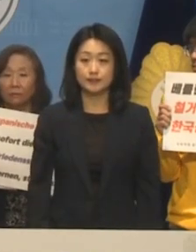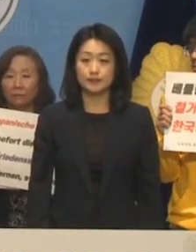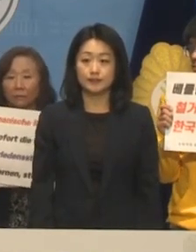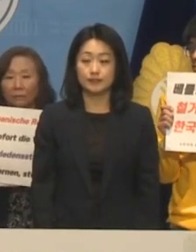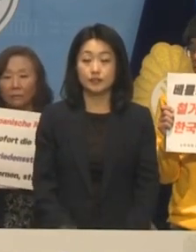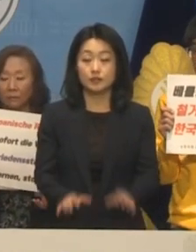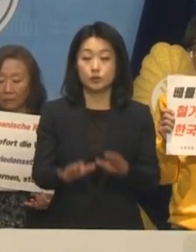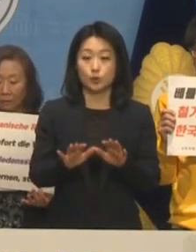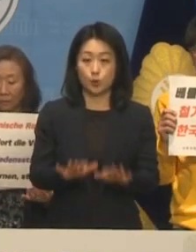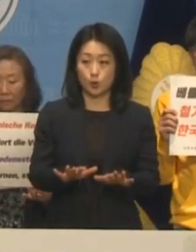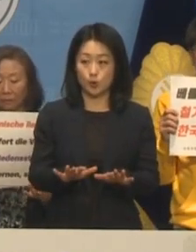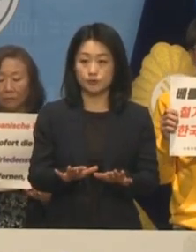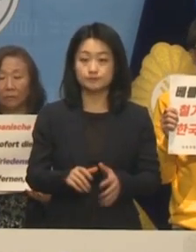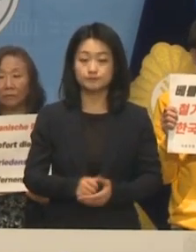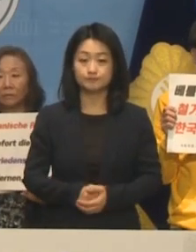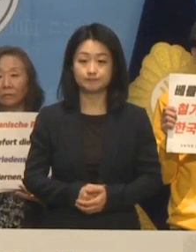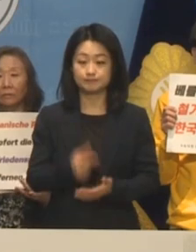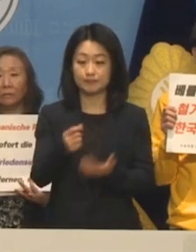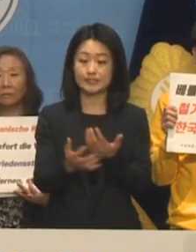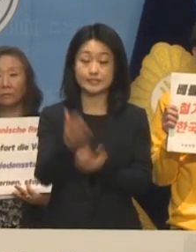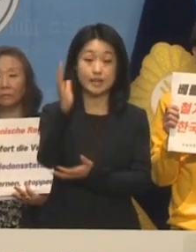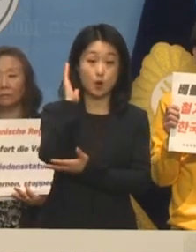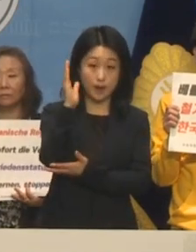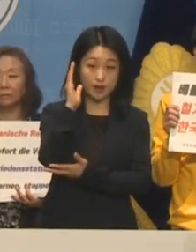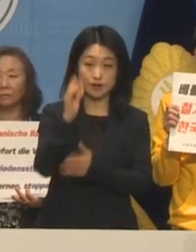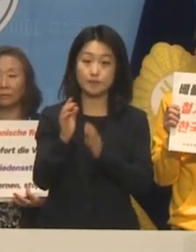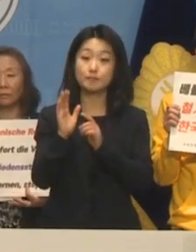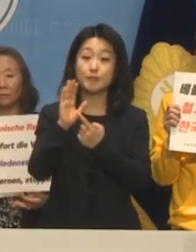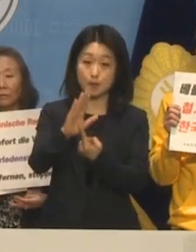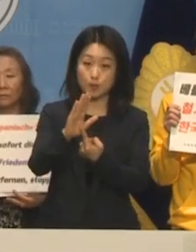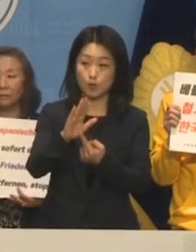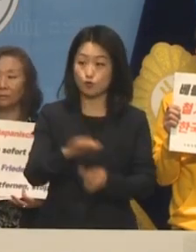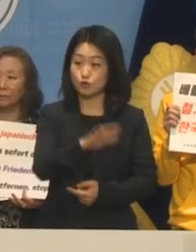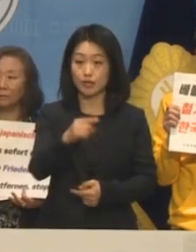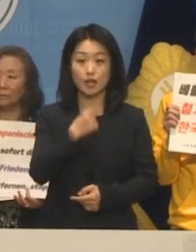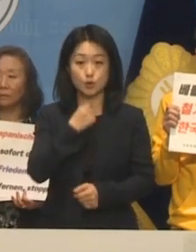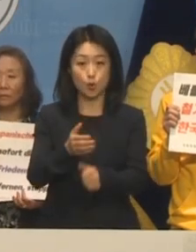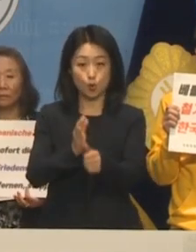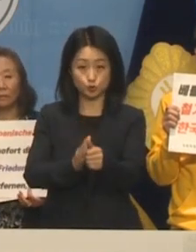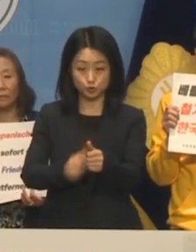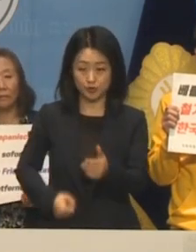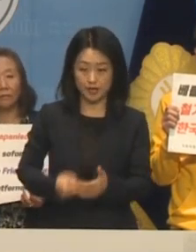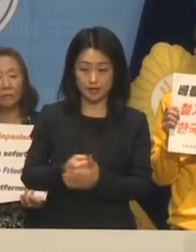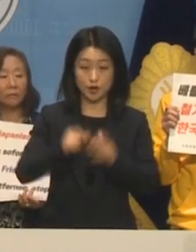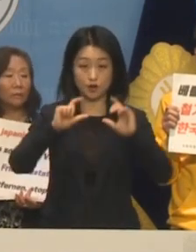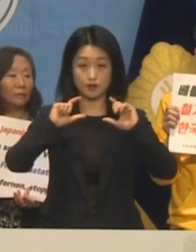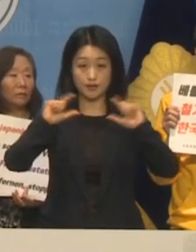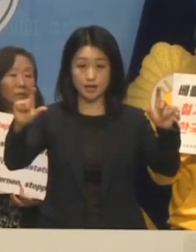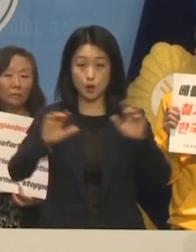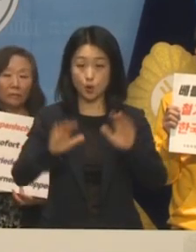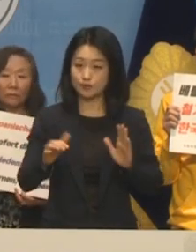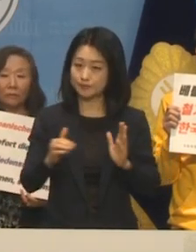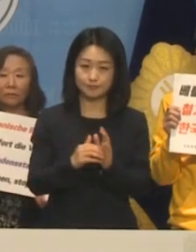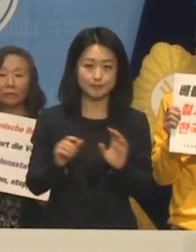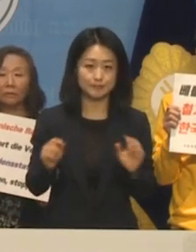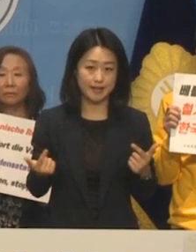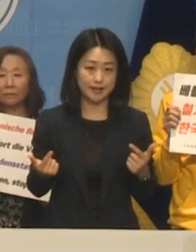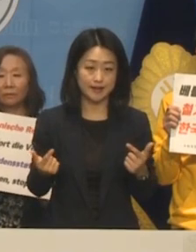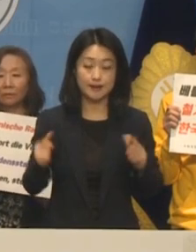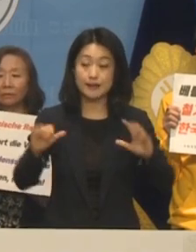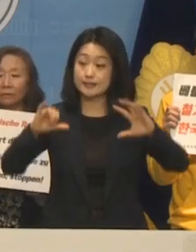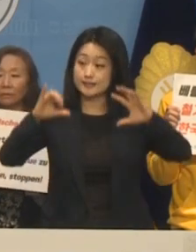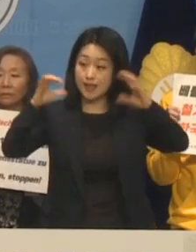네, 오늘 기자회견을 통해서 밝힌 우리들의 요구 그리고 결의를 오늘에서 끝나지 않고